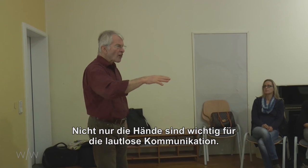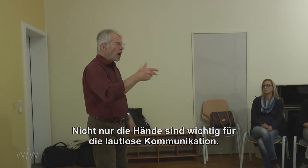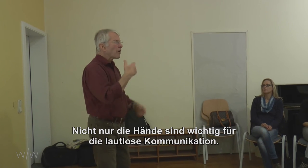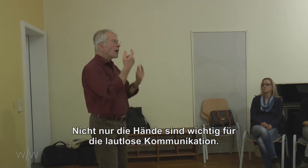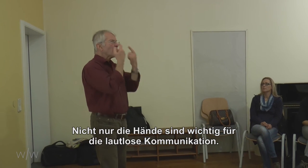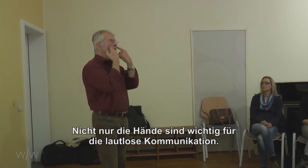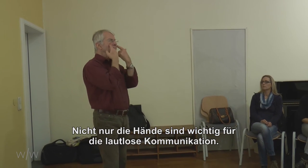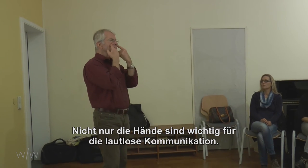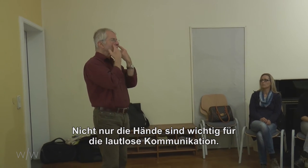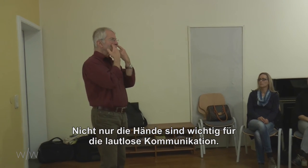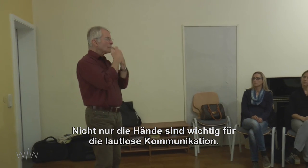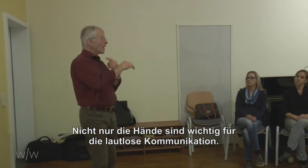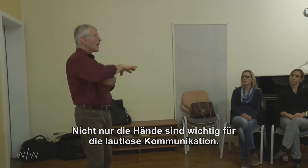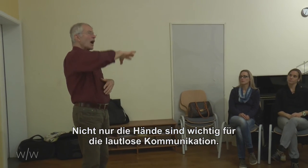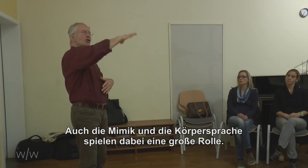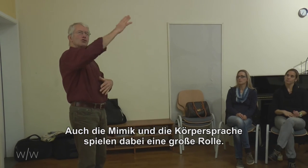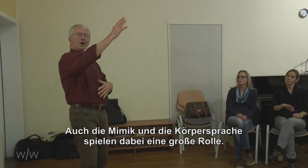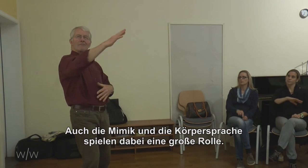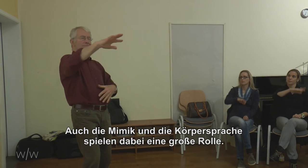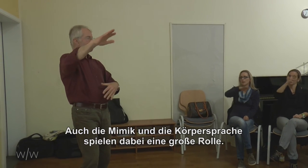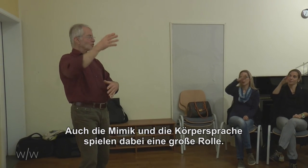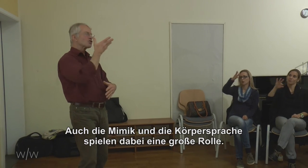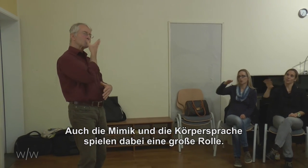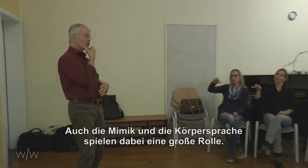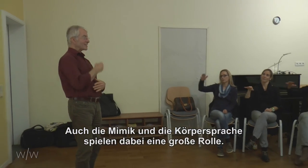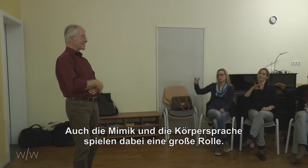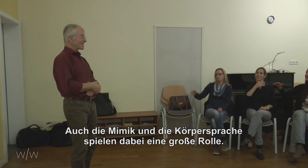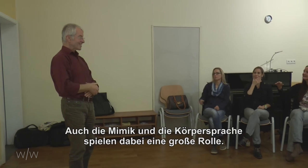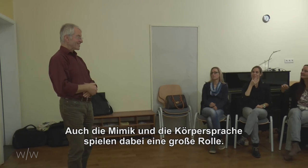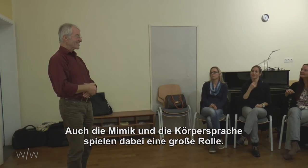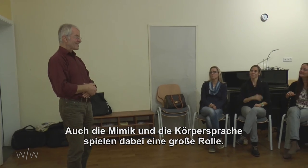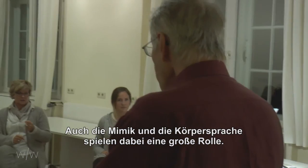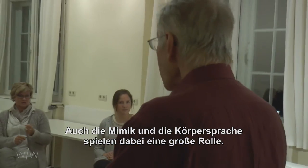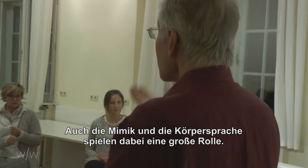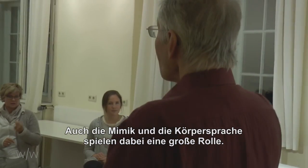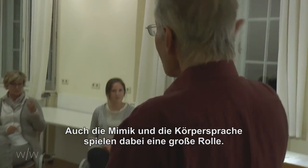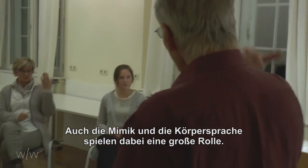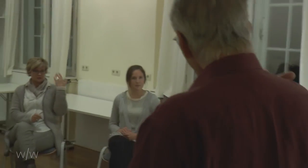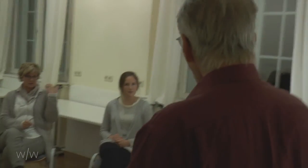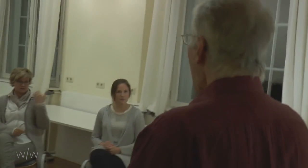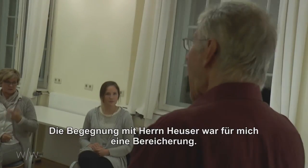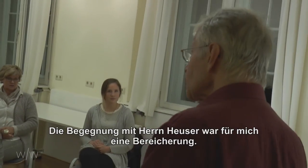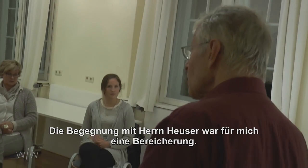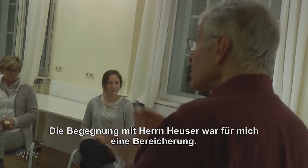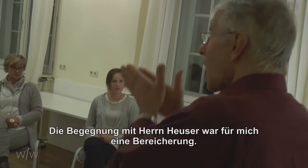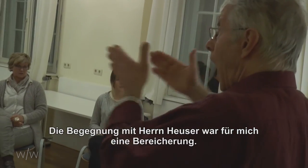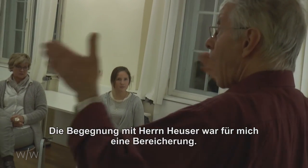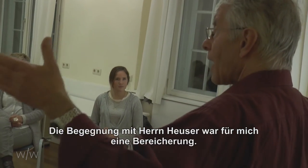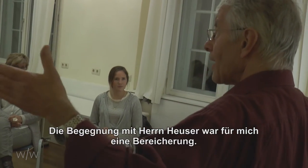wichtig für die lautlose Kommunikation. Auch die Mimik und die Körpersprache spielen dabei eine große Rolle. Die Begegnung mit Herr Häuser